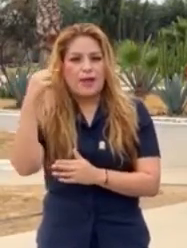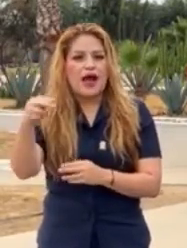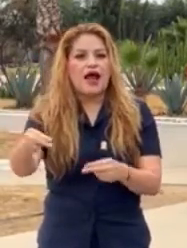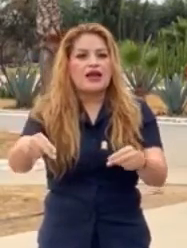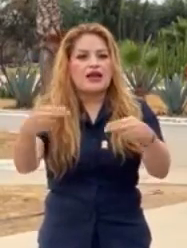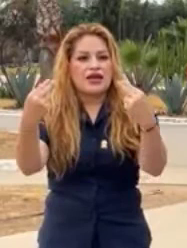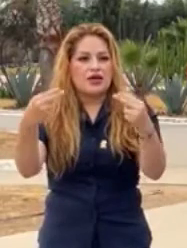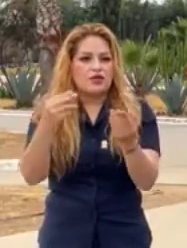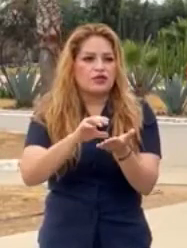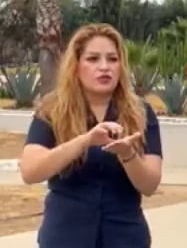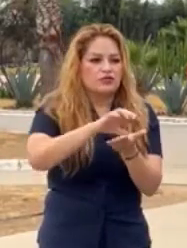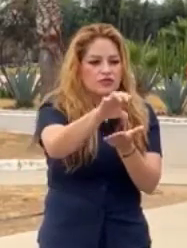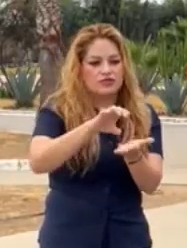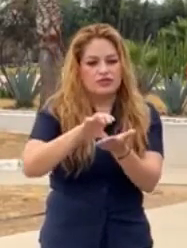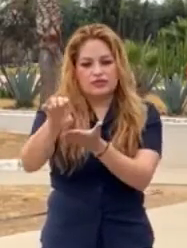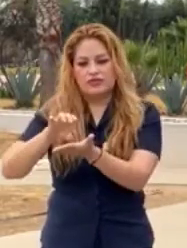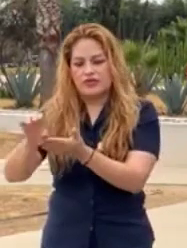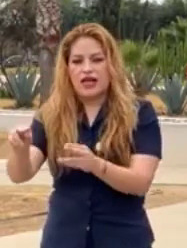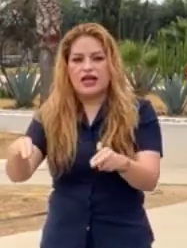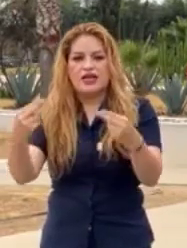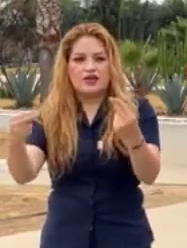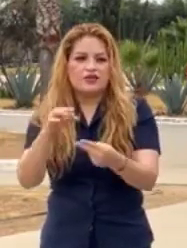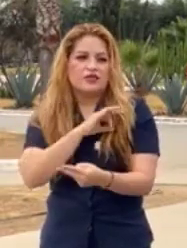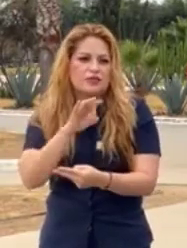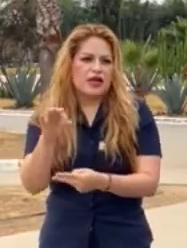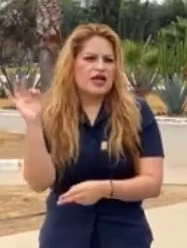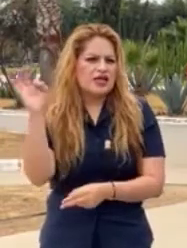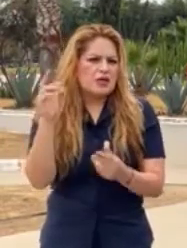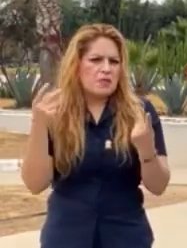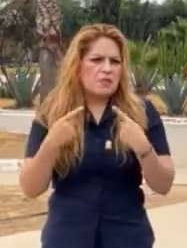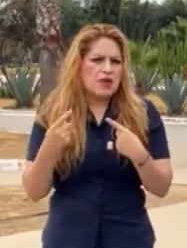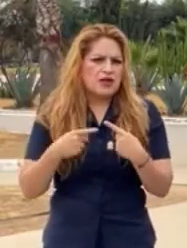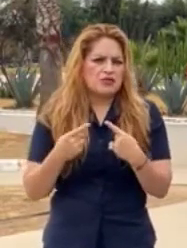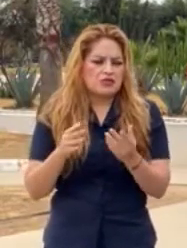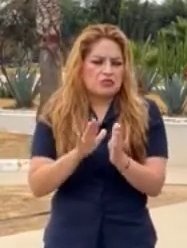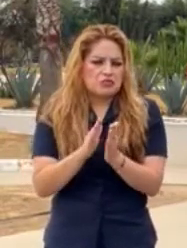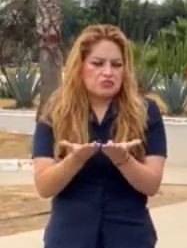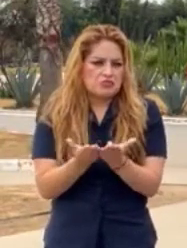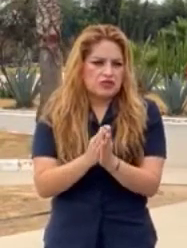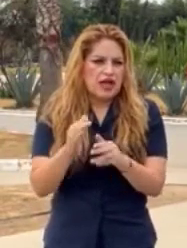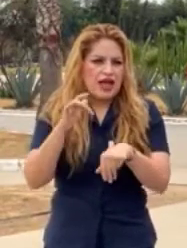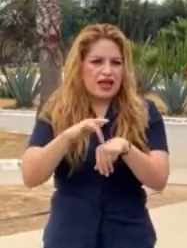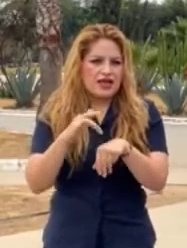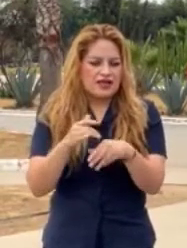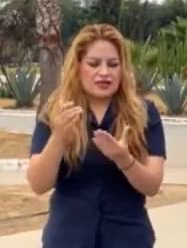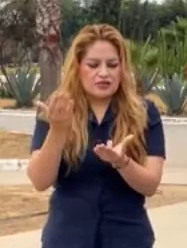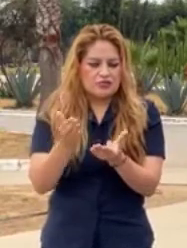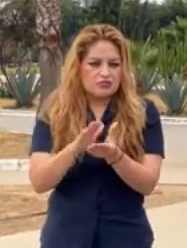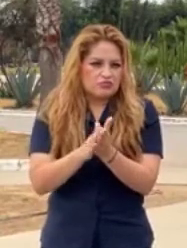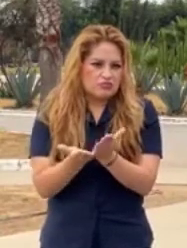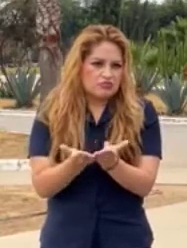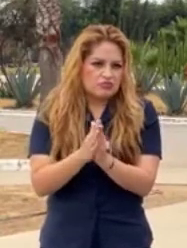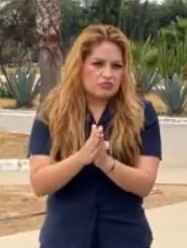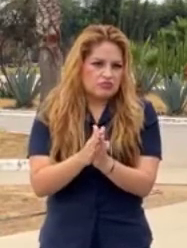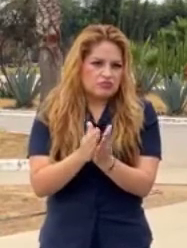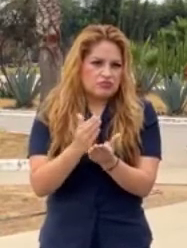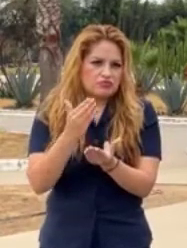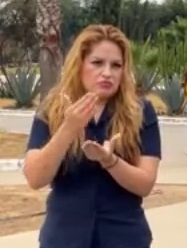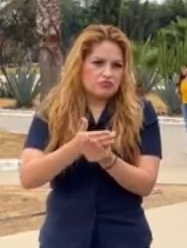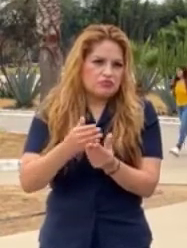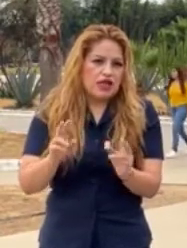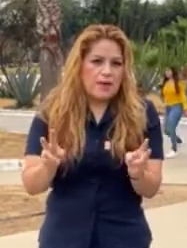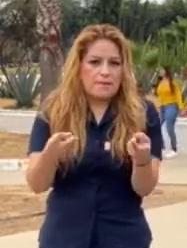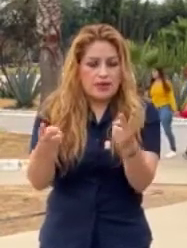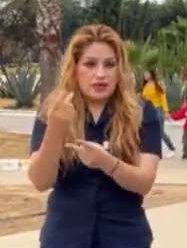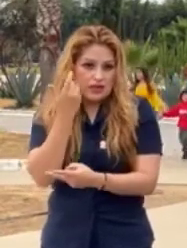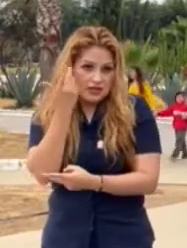su puestito de quesadillas y ocupan su estufita, sus ollas y demás. Hay quienes quieren empezar